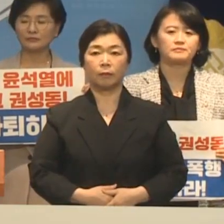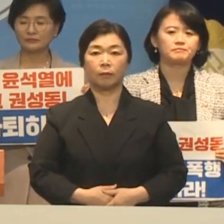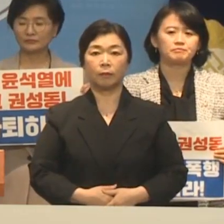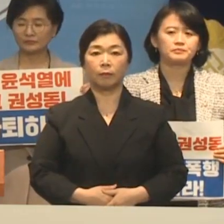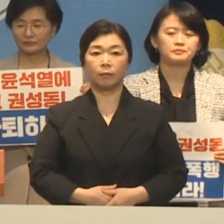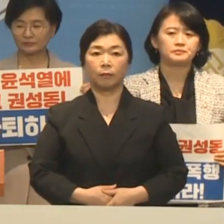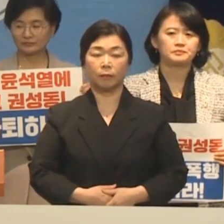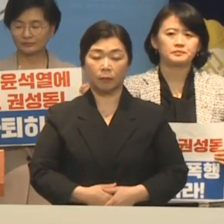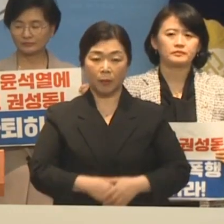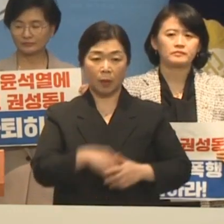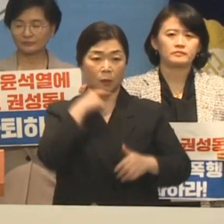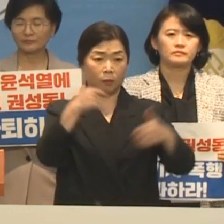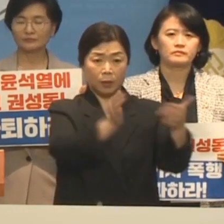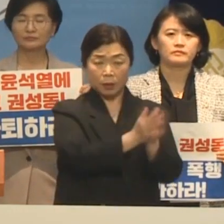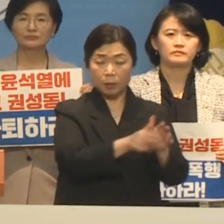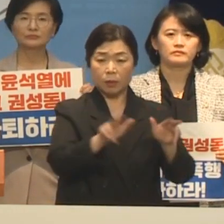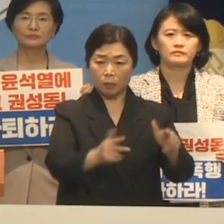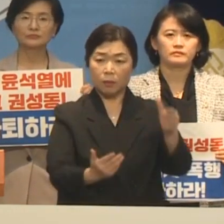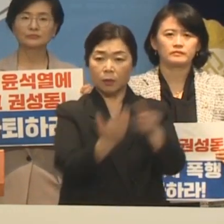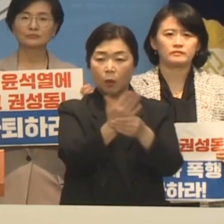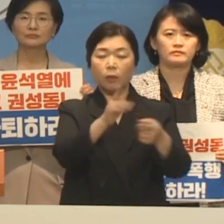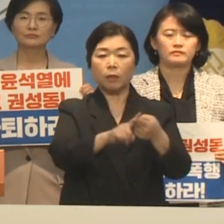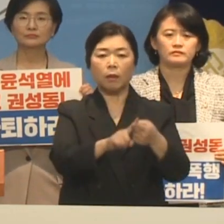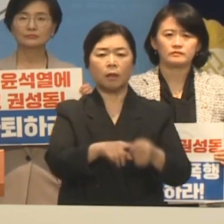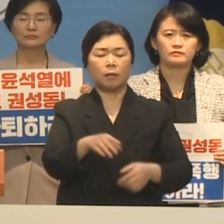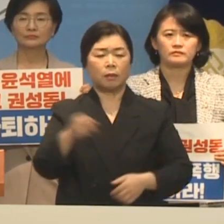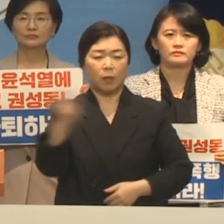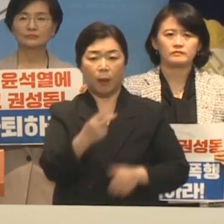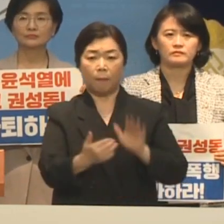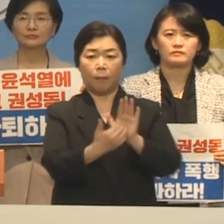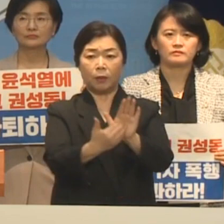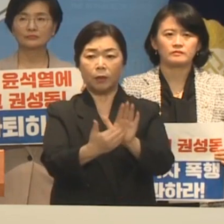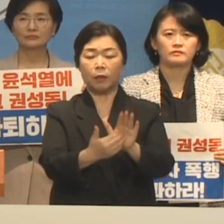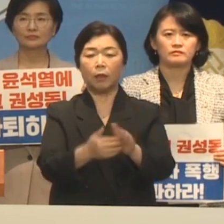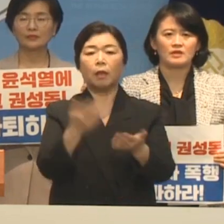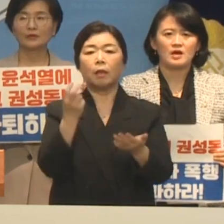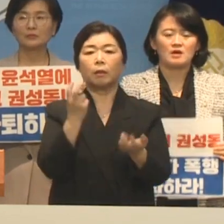사퇴하라! 국민의힘은 이 사안에 대해 재발 방지 대책을